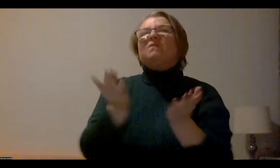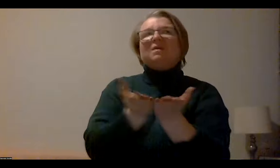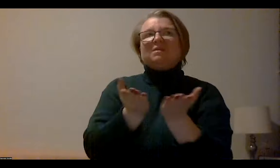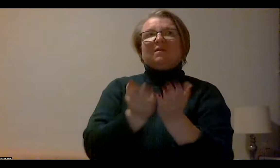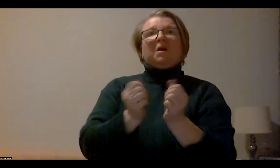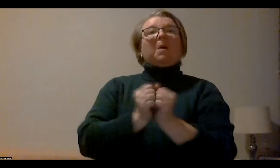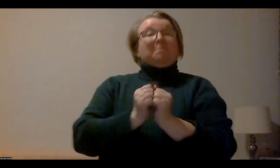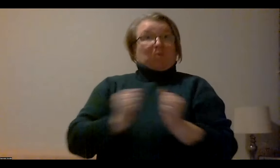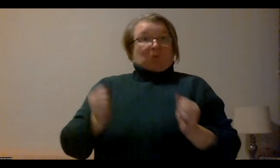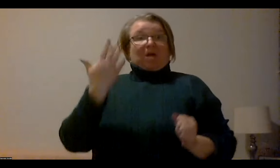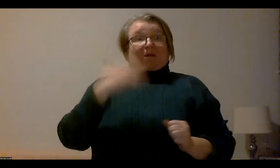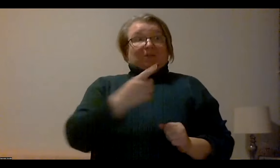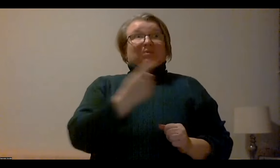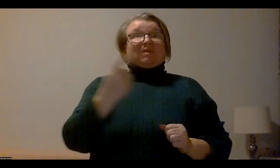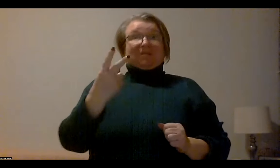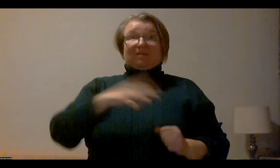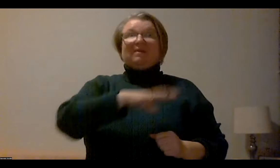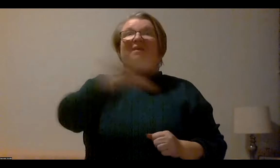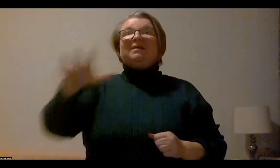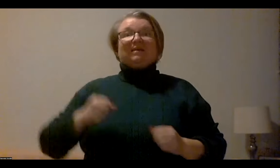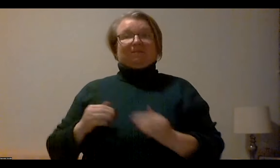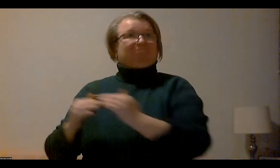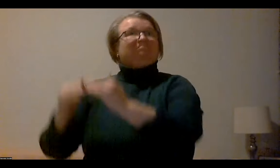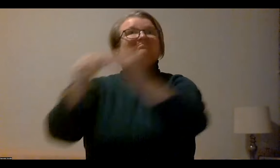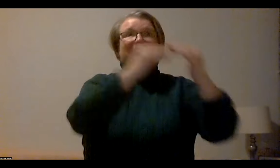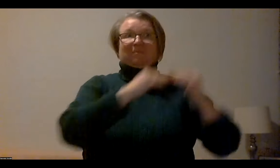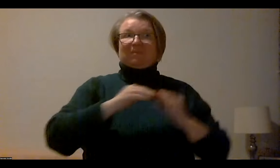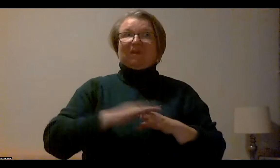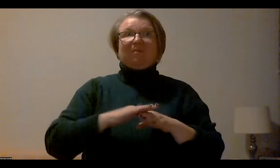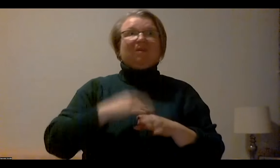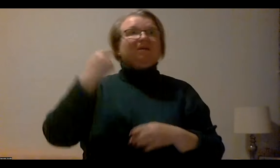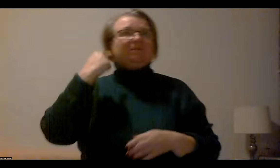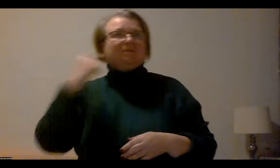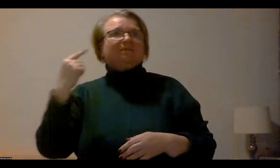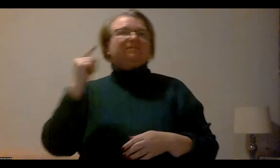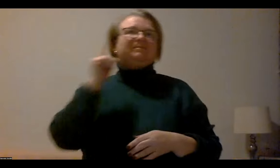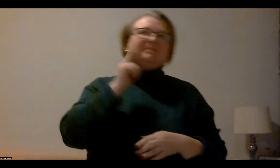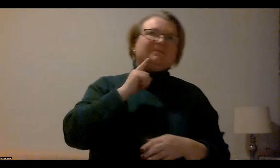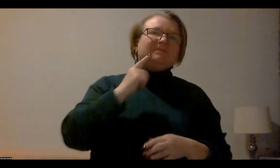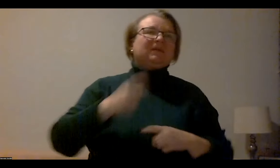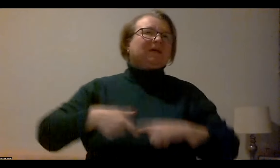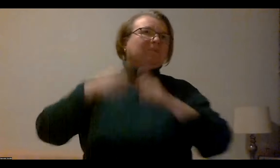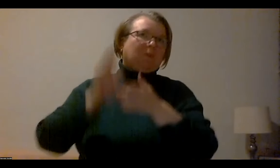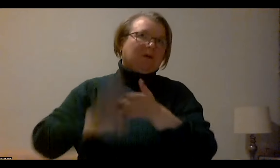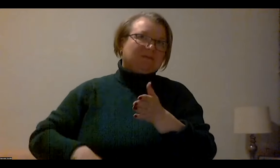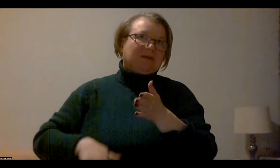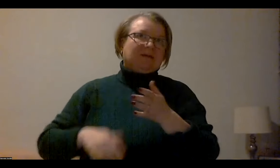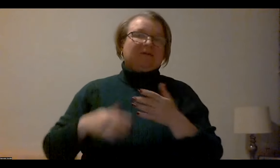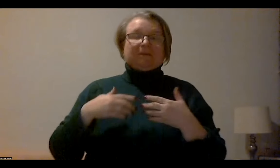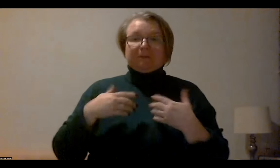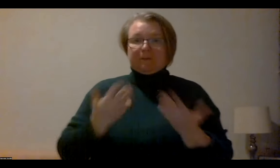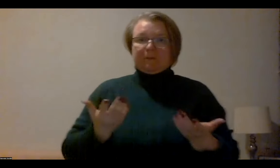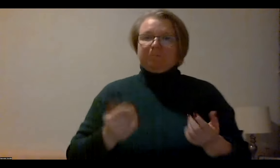olisi tavallaan semmoinen viittomakielinen kanava, ettei mikään etätulkauksen kautta, mutta jollain tavalla siis se, mitä yhdenvertaisuutta kuulevien